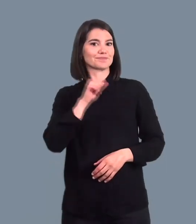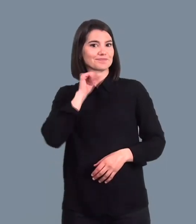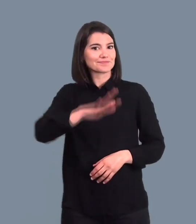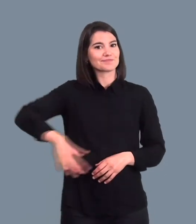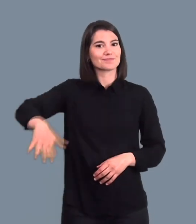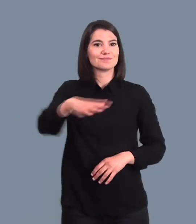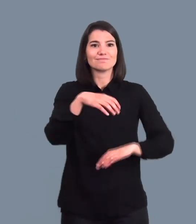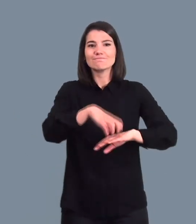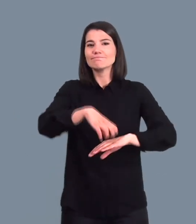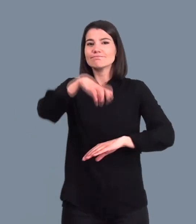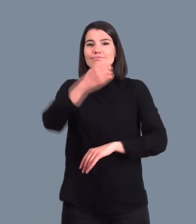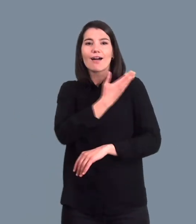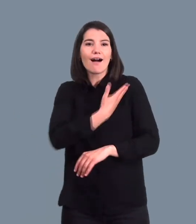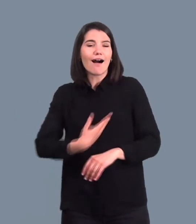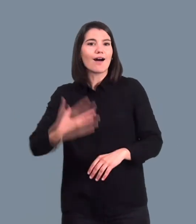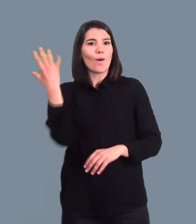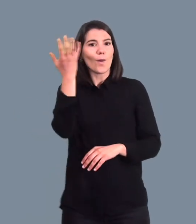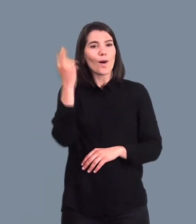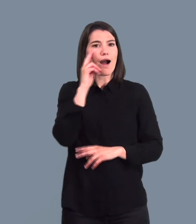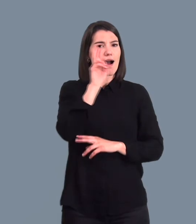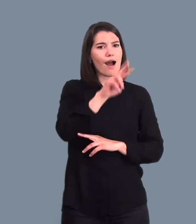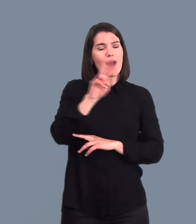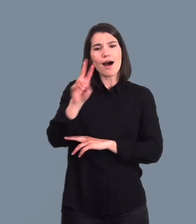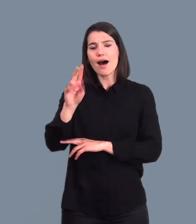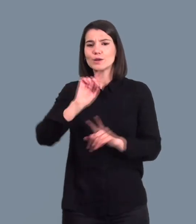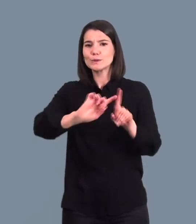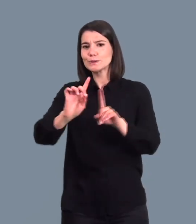Leiria tem muitos monumentos para visitar.